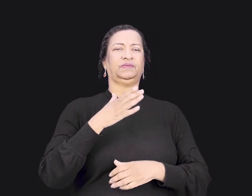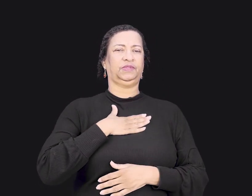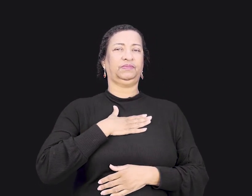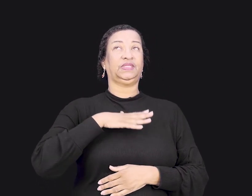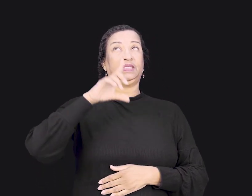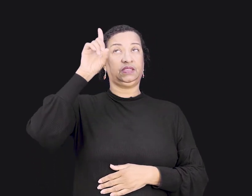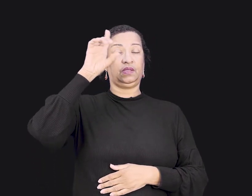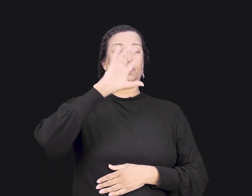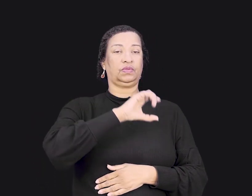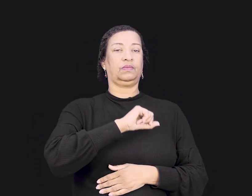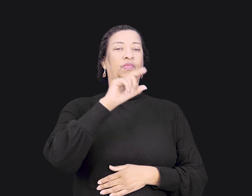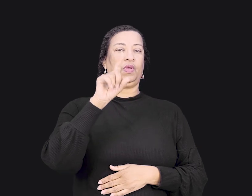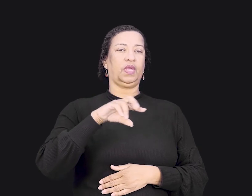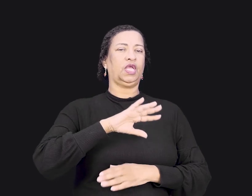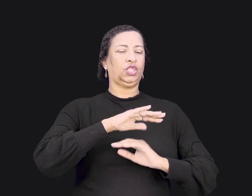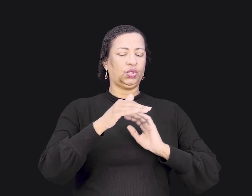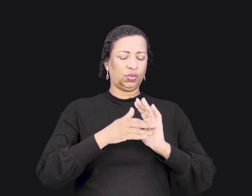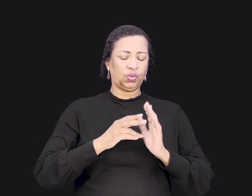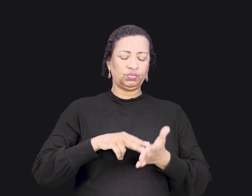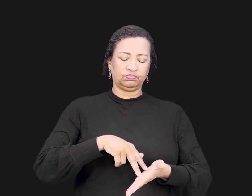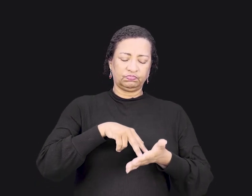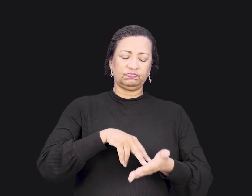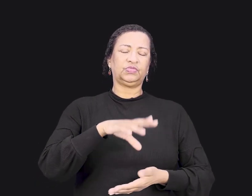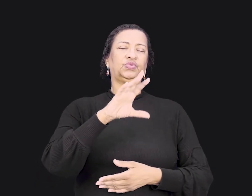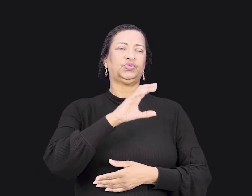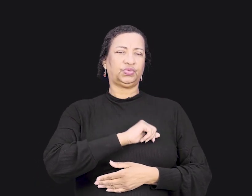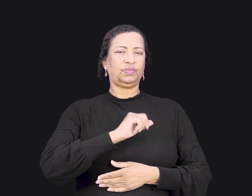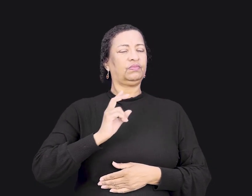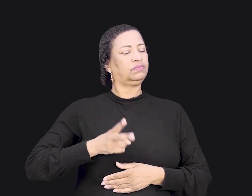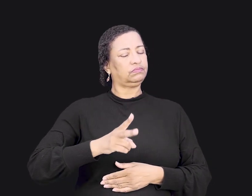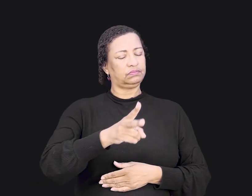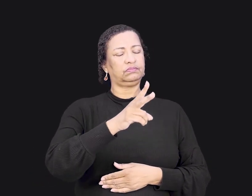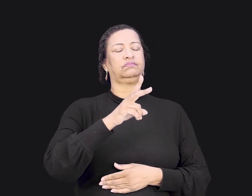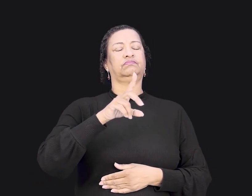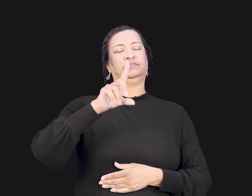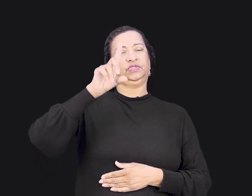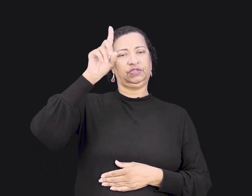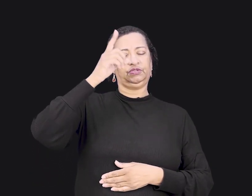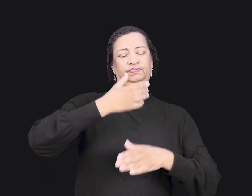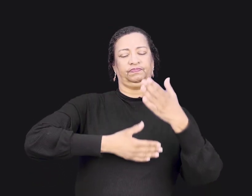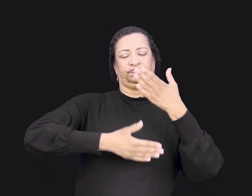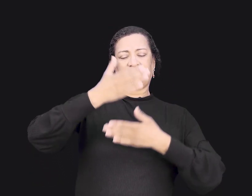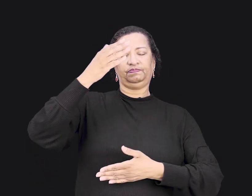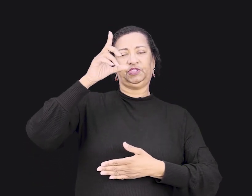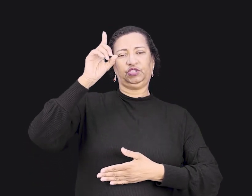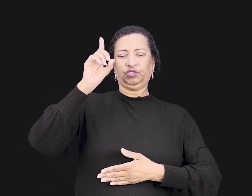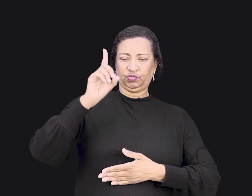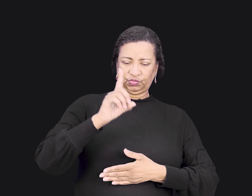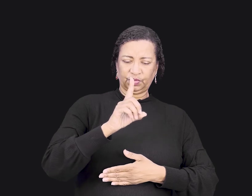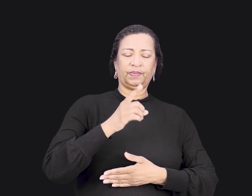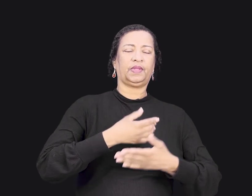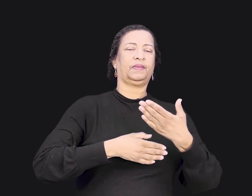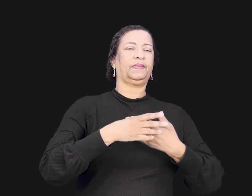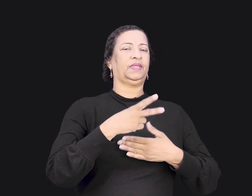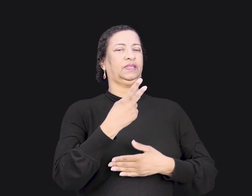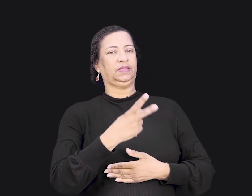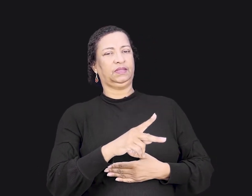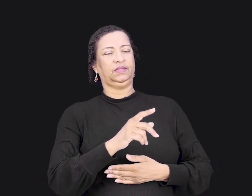amor. Todo aquele que permanece no amor permanece em Deus e Deus nele. O capítulo 11 do livro de Hebreus